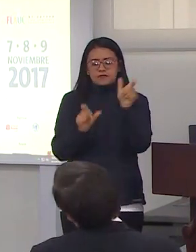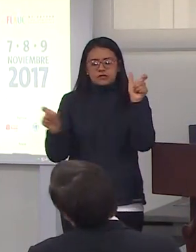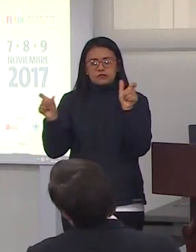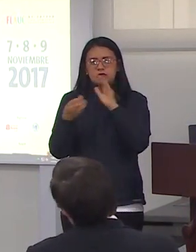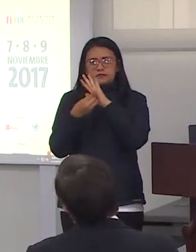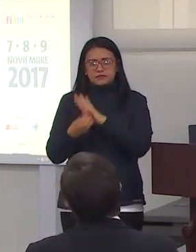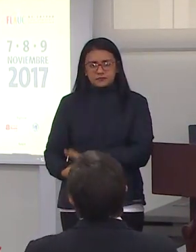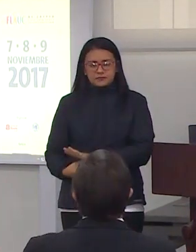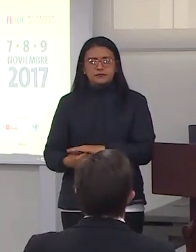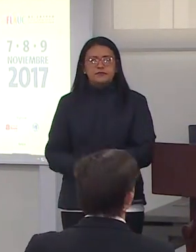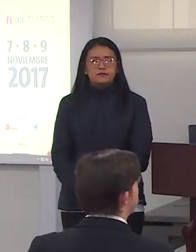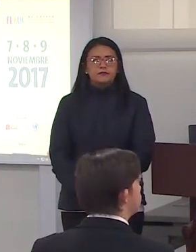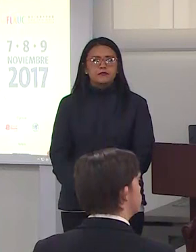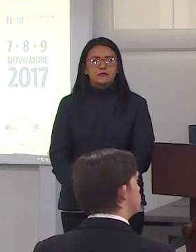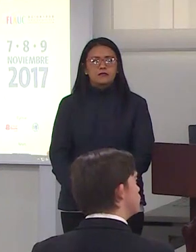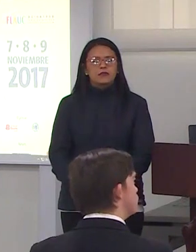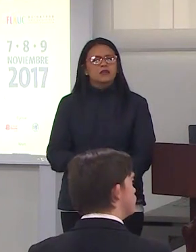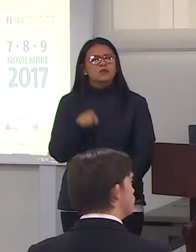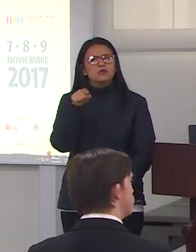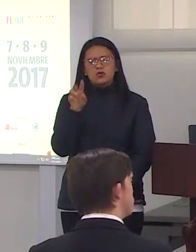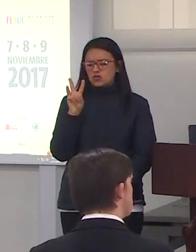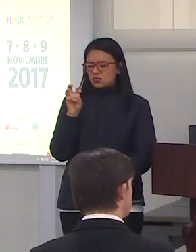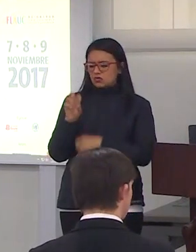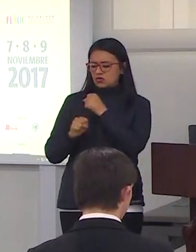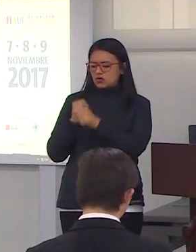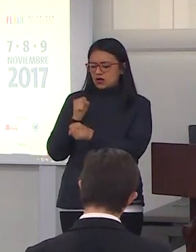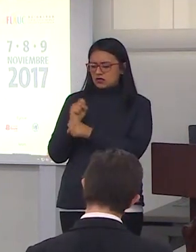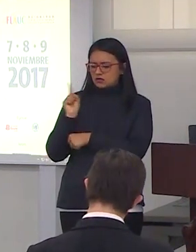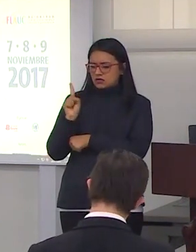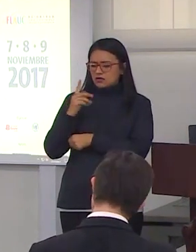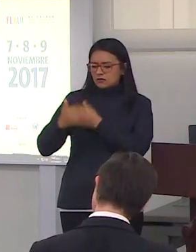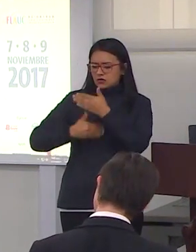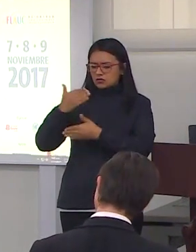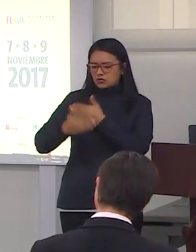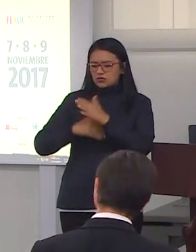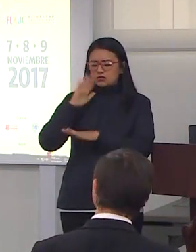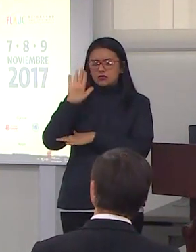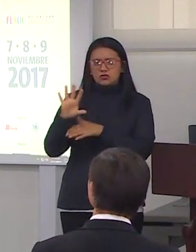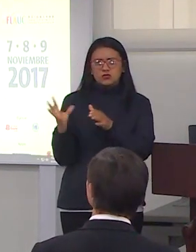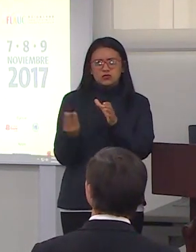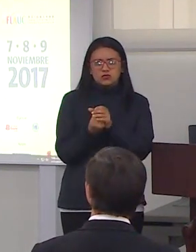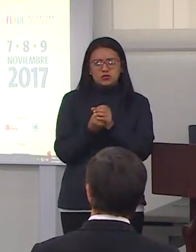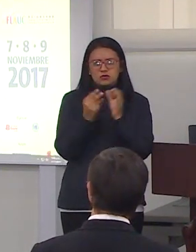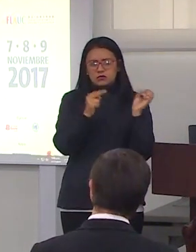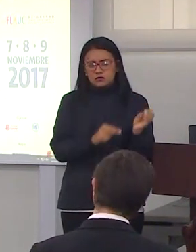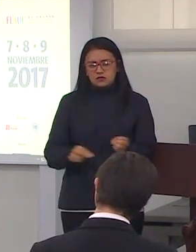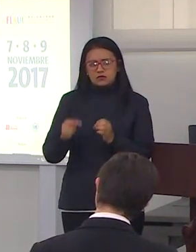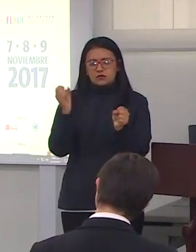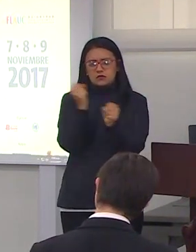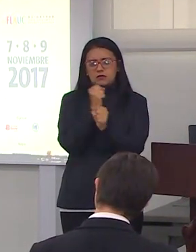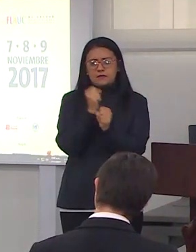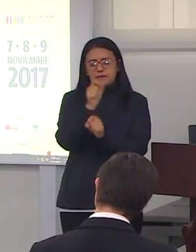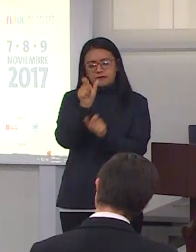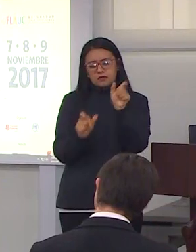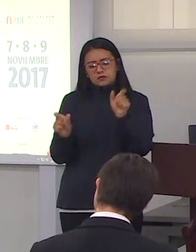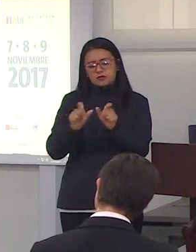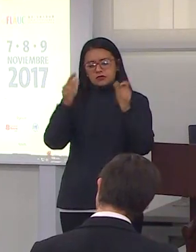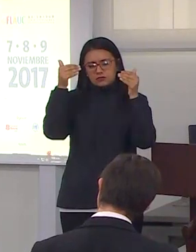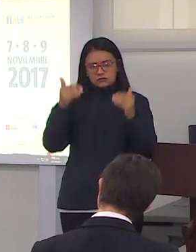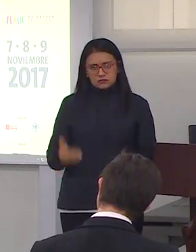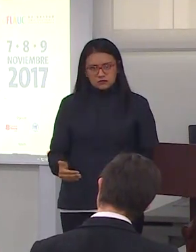vulnerable, de los cuales 8 han sido con procesos de inclusión educativa y laboral de personas con